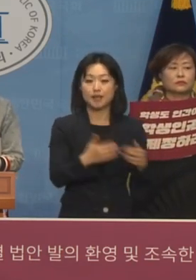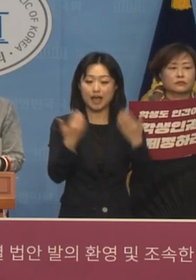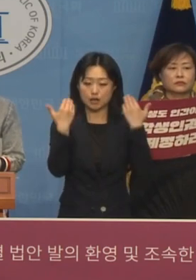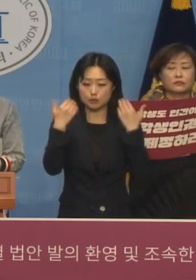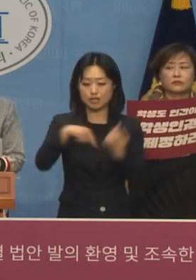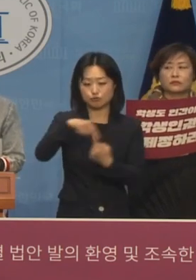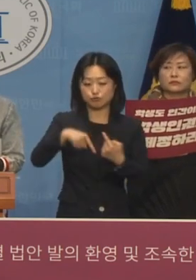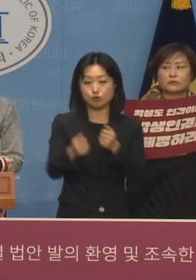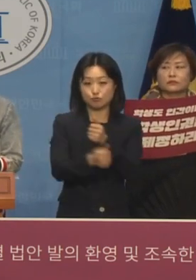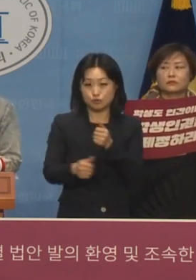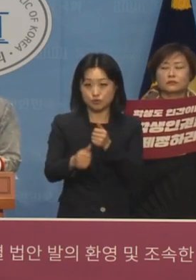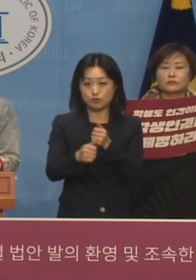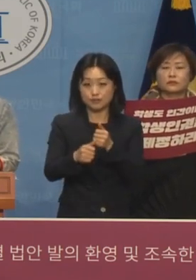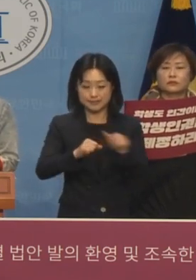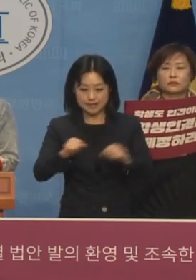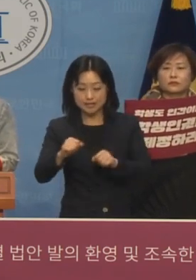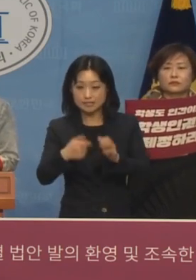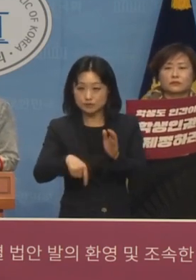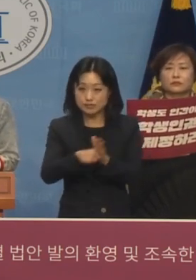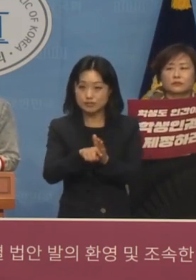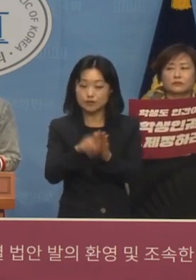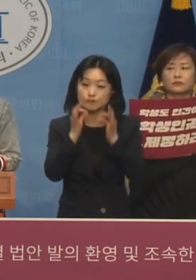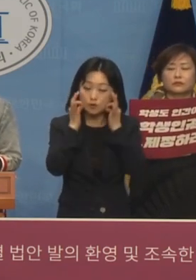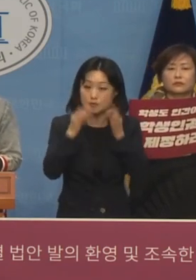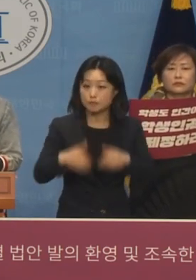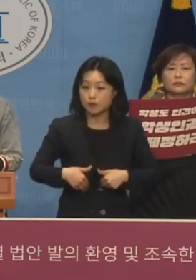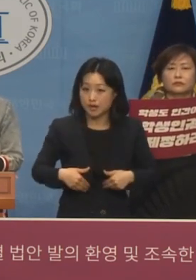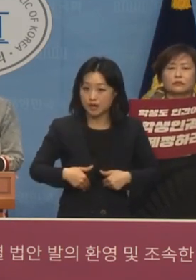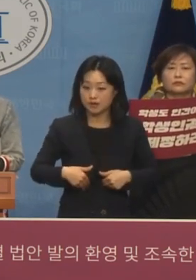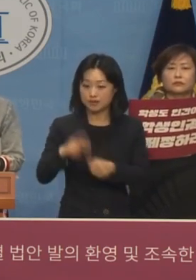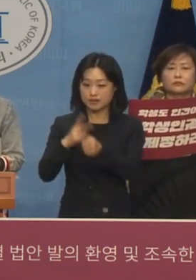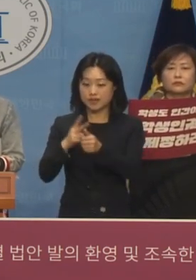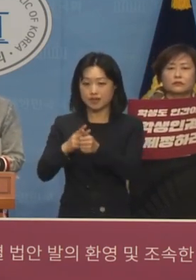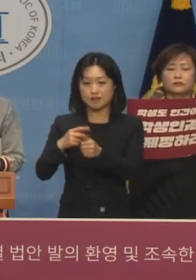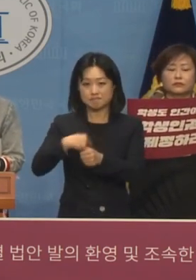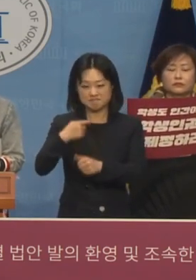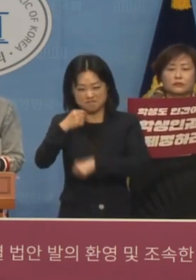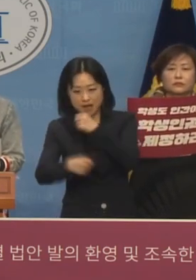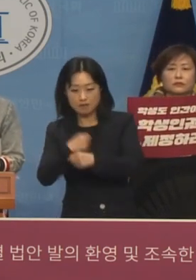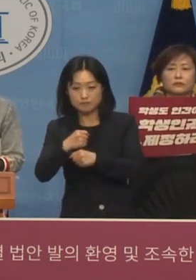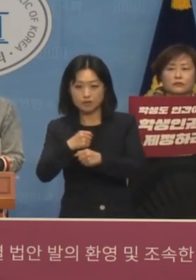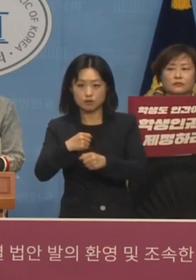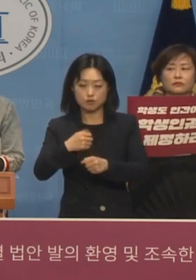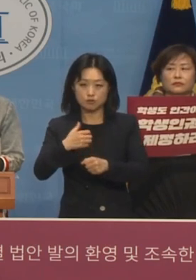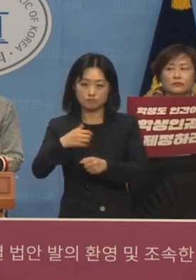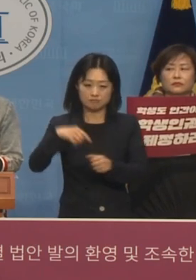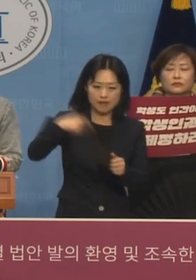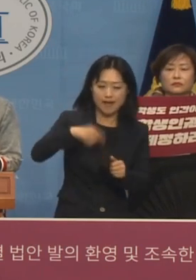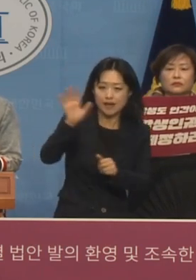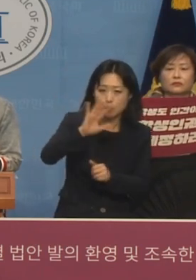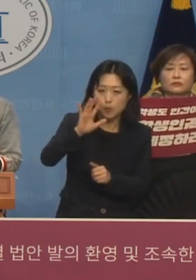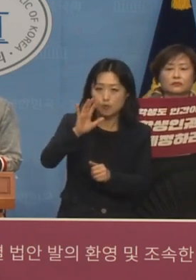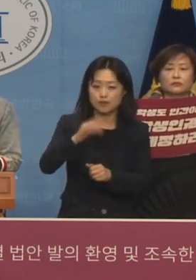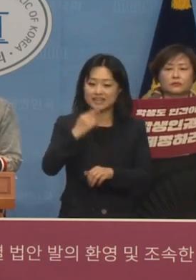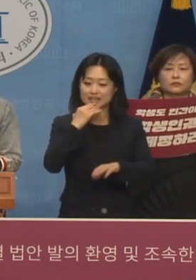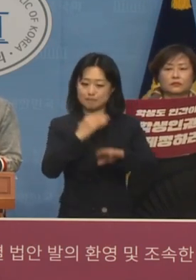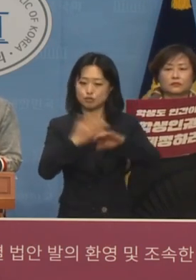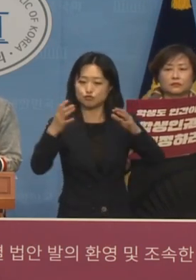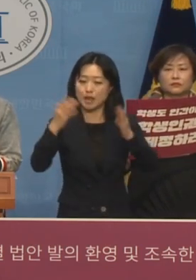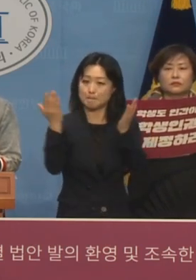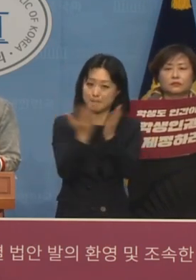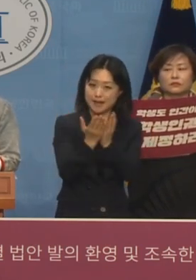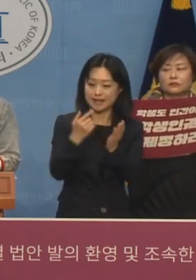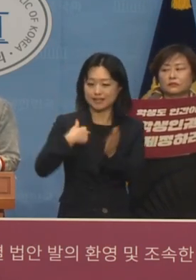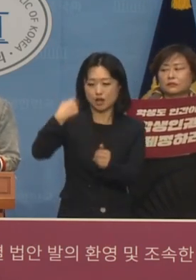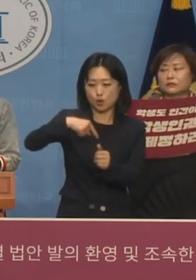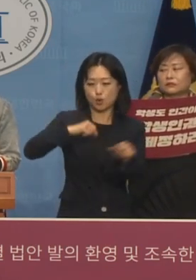있도록 학생인권 옹호관이 지원할 수 있을 때 교사는 자의적인 판단에 기대 위험한 행위를 하는 것이 아니라 민주적인 원리에 의해 자신의 교육활동을